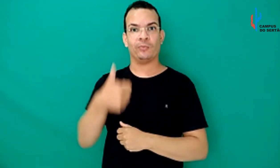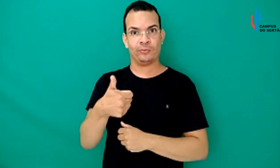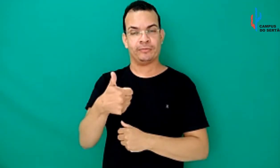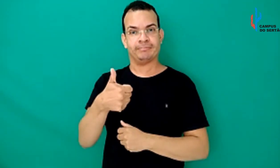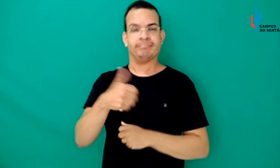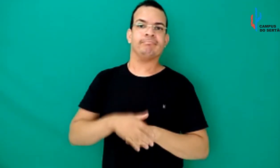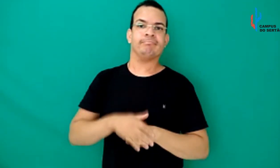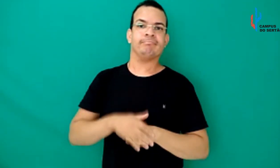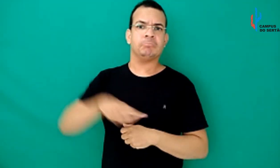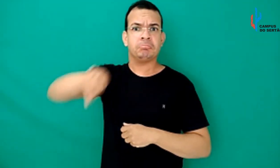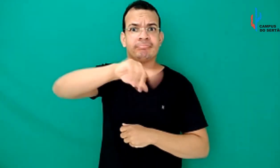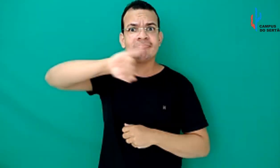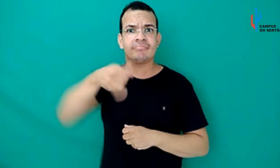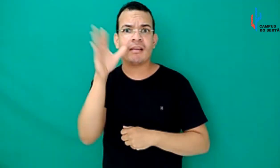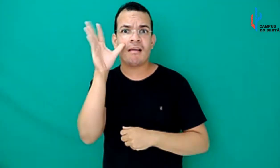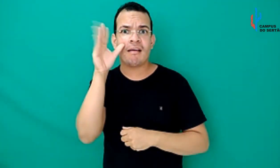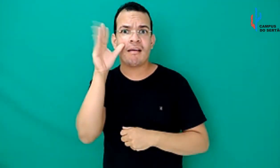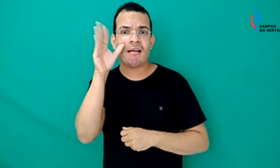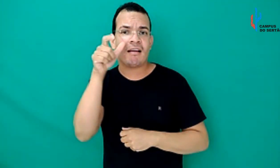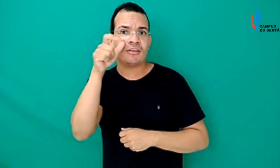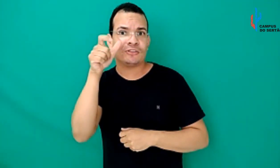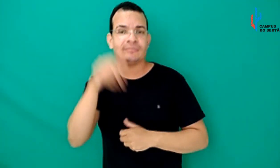referencial curricular para a língua de sinais como